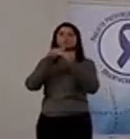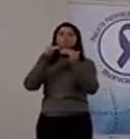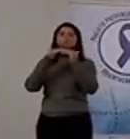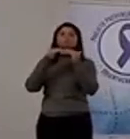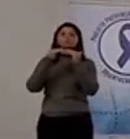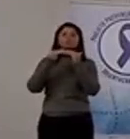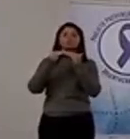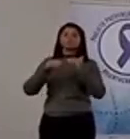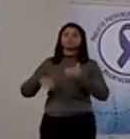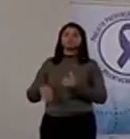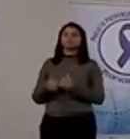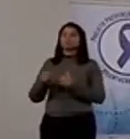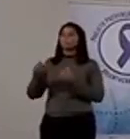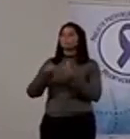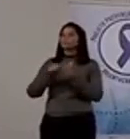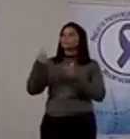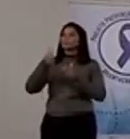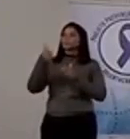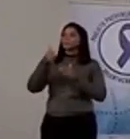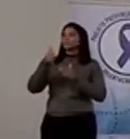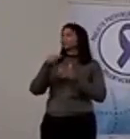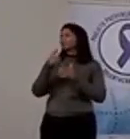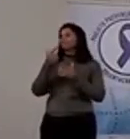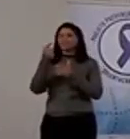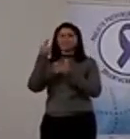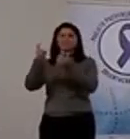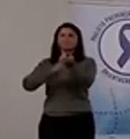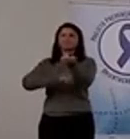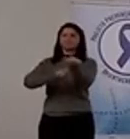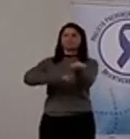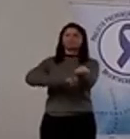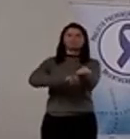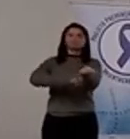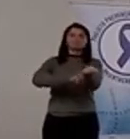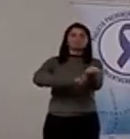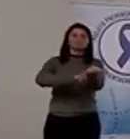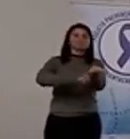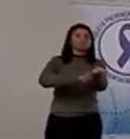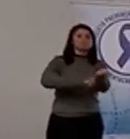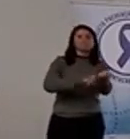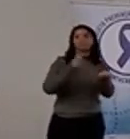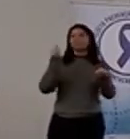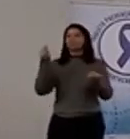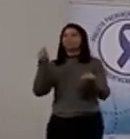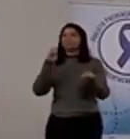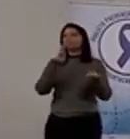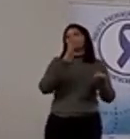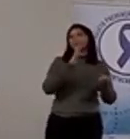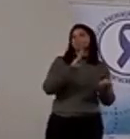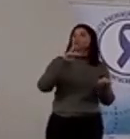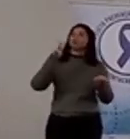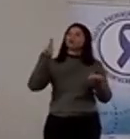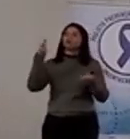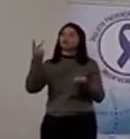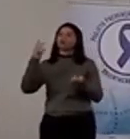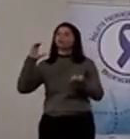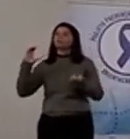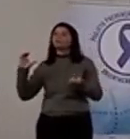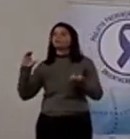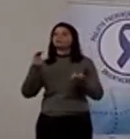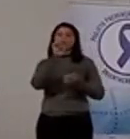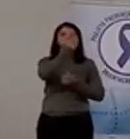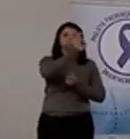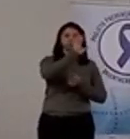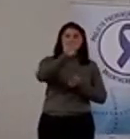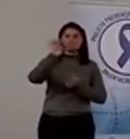compatível. Primeiro, isso não tem muito a ver com o sangue. É um mito, aí, meu sangue é A, outro é B, outro é H, não sei. Cada um tem